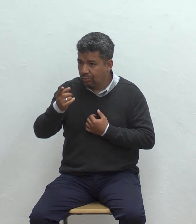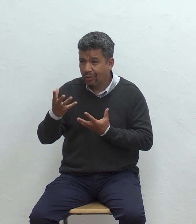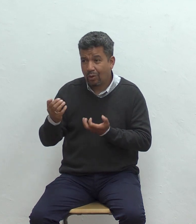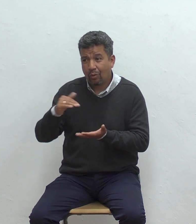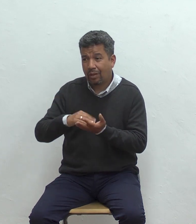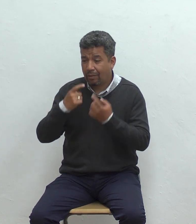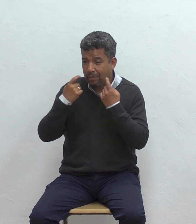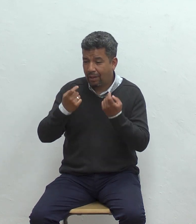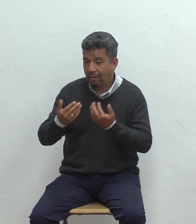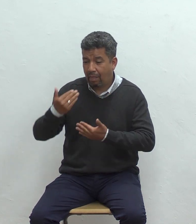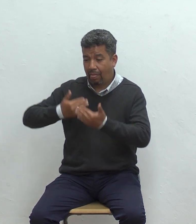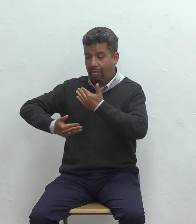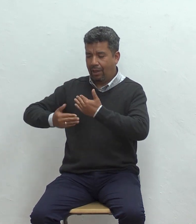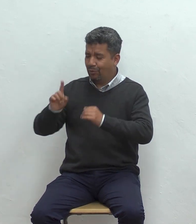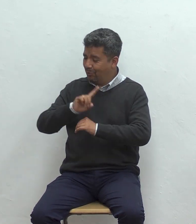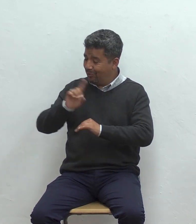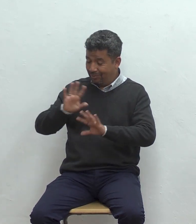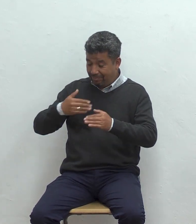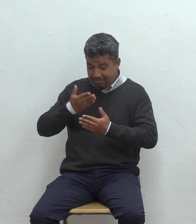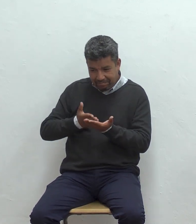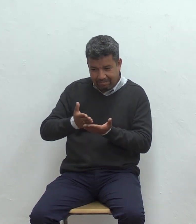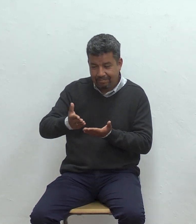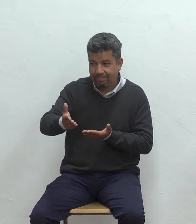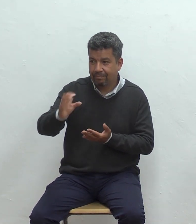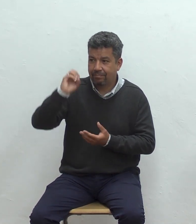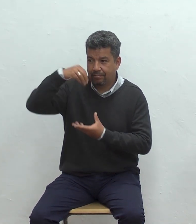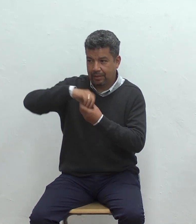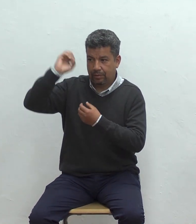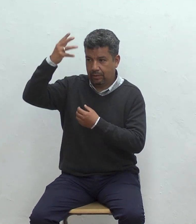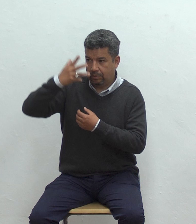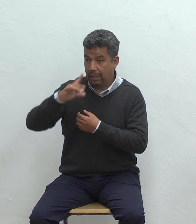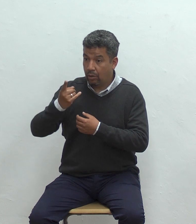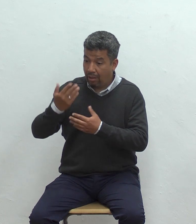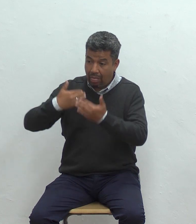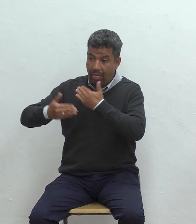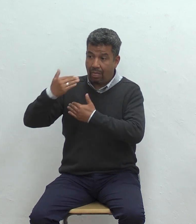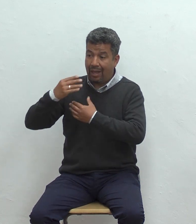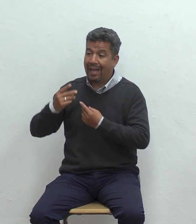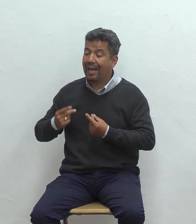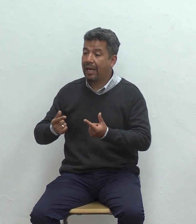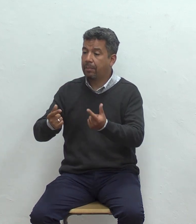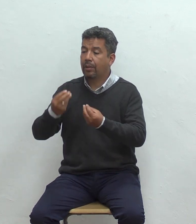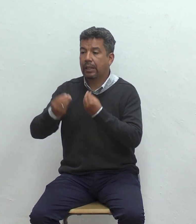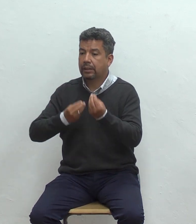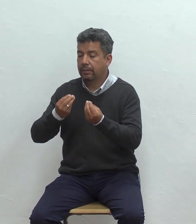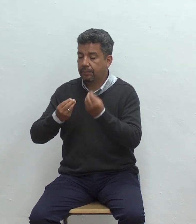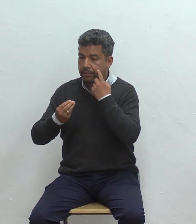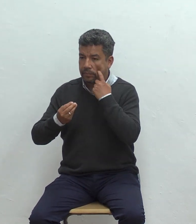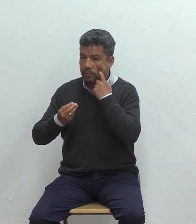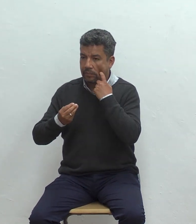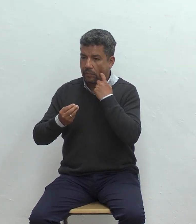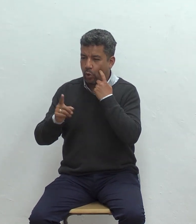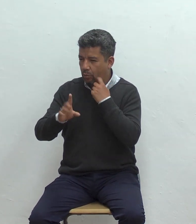quiere volver atrás. No quiere volver atrás. Y si llega a volver atrás, rápidamente, ¿sabe qué hace?